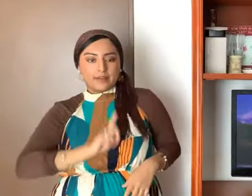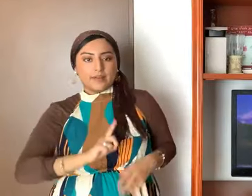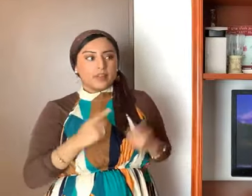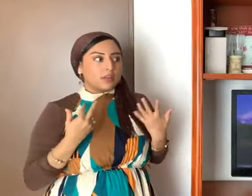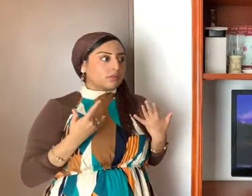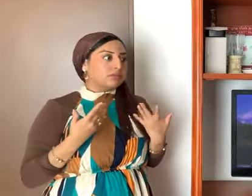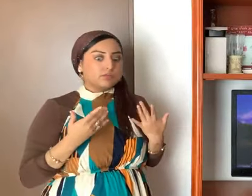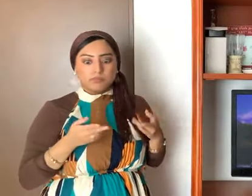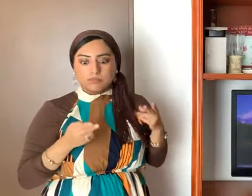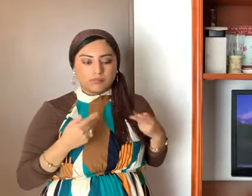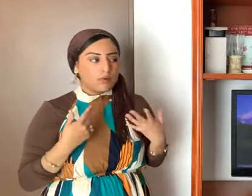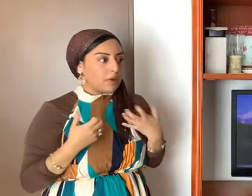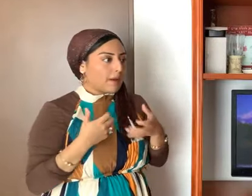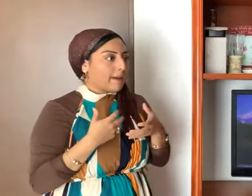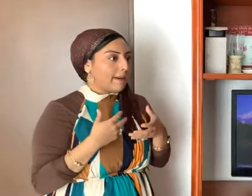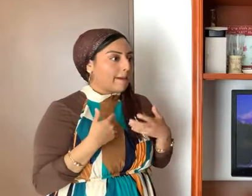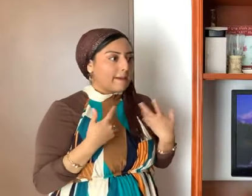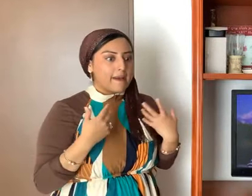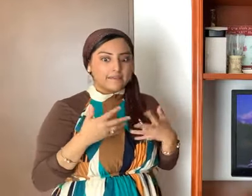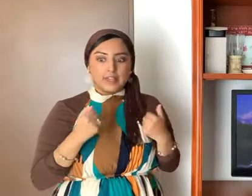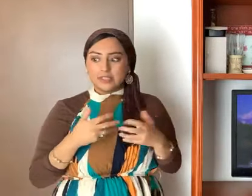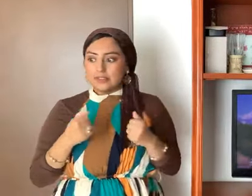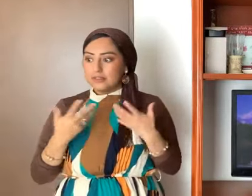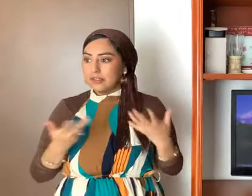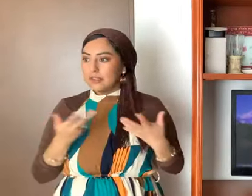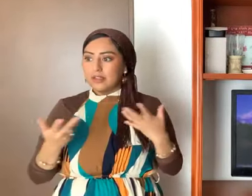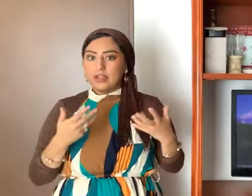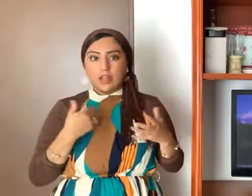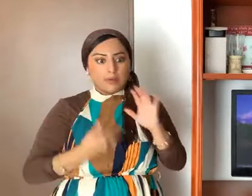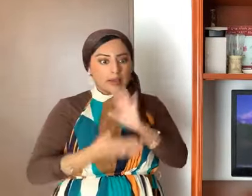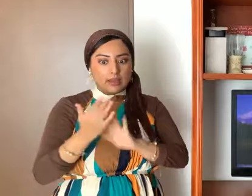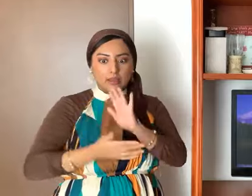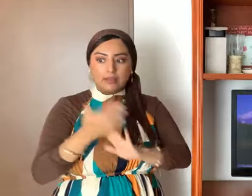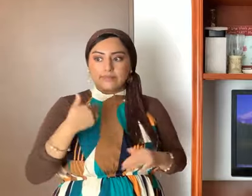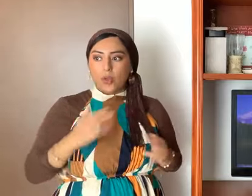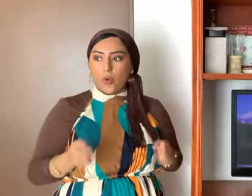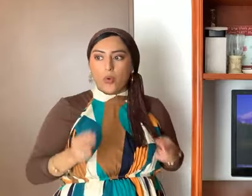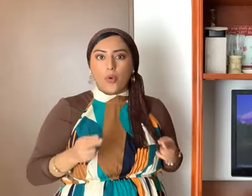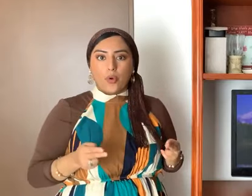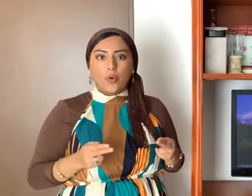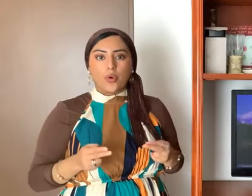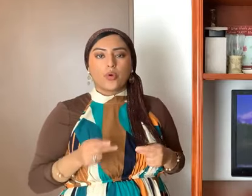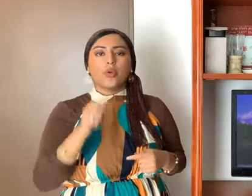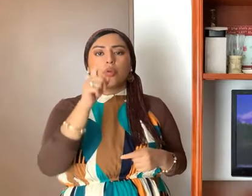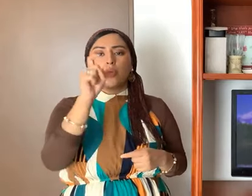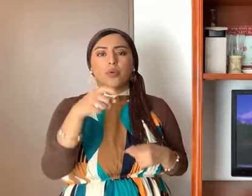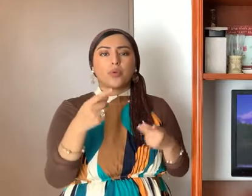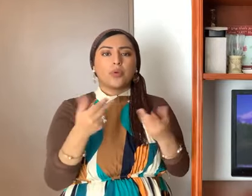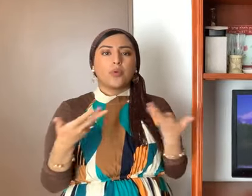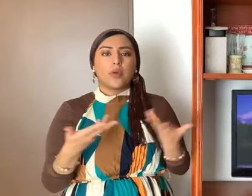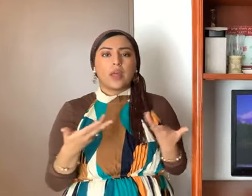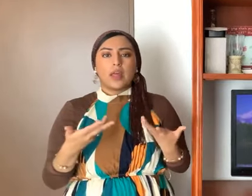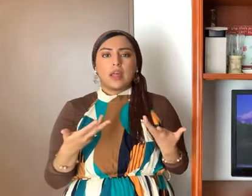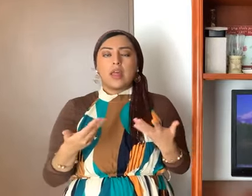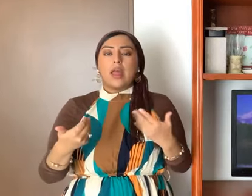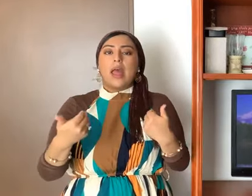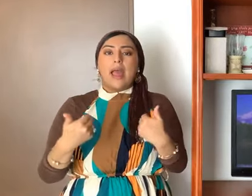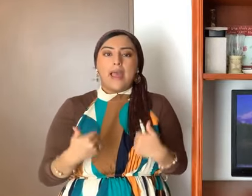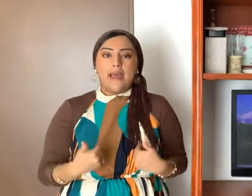fila queriendo arrancarte los cabellos porque ya te quieres ir, porque llevas prisa. ¿Qué tienes que hacer?